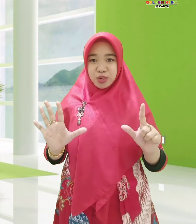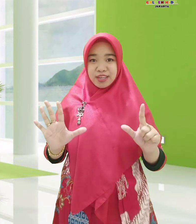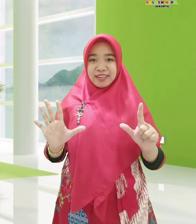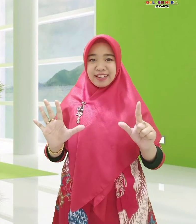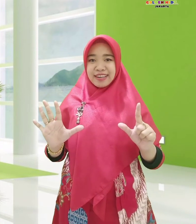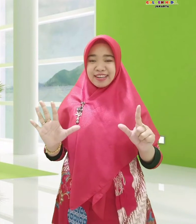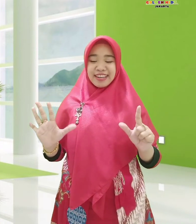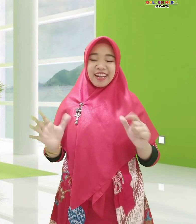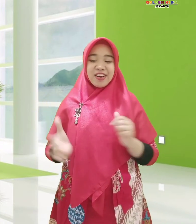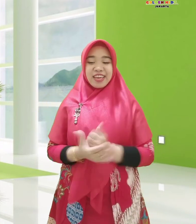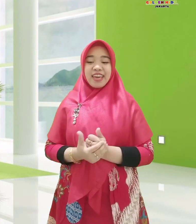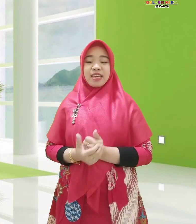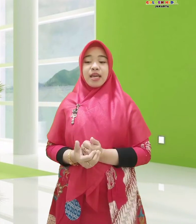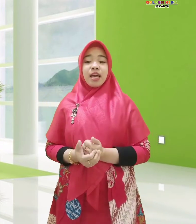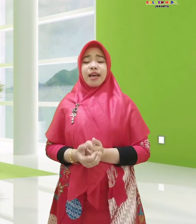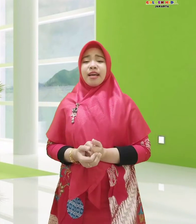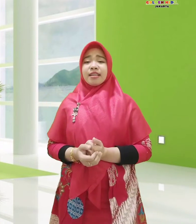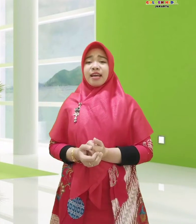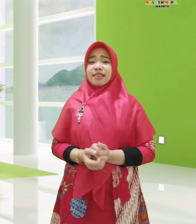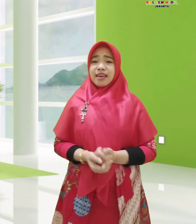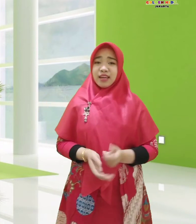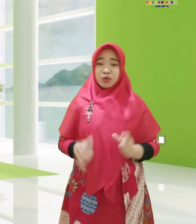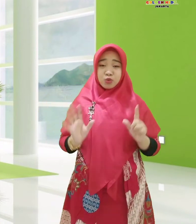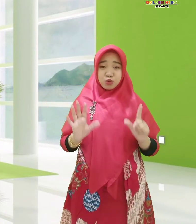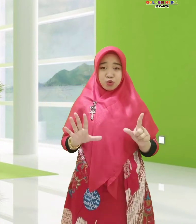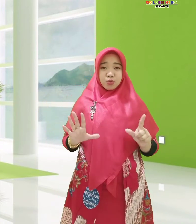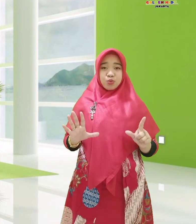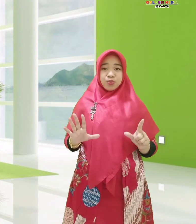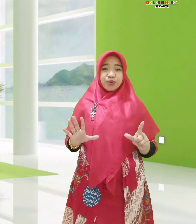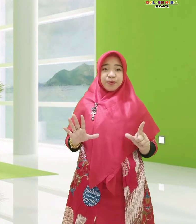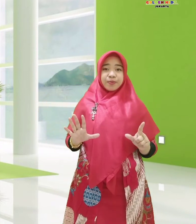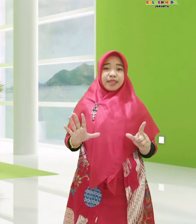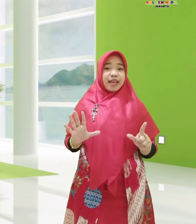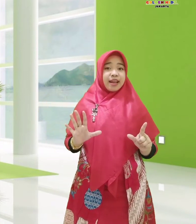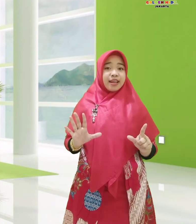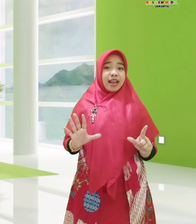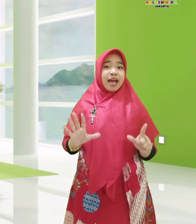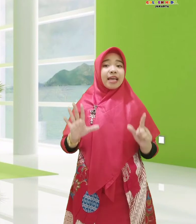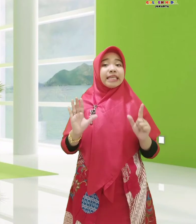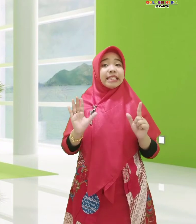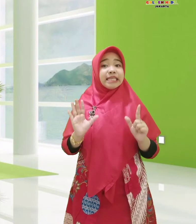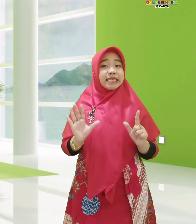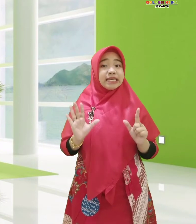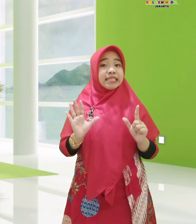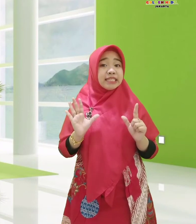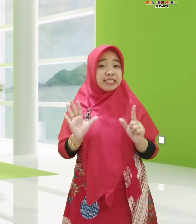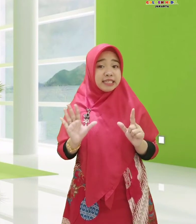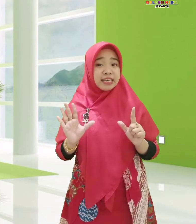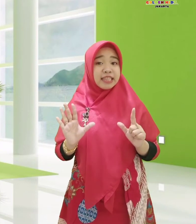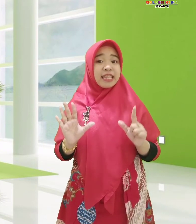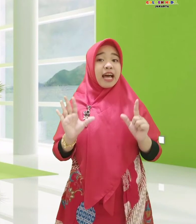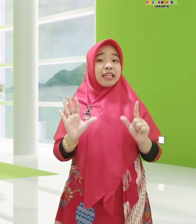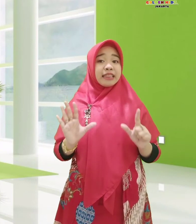word. Oke, kata yang ketujuh adalah izin